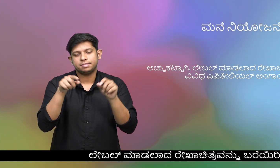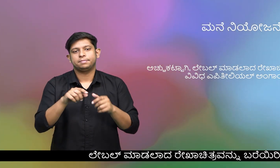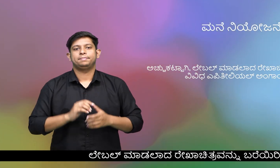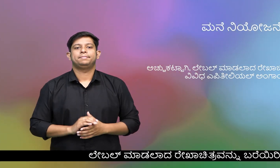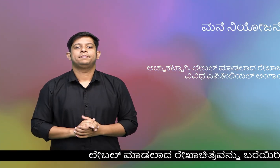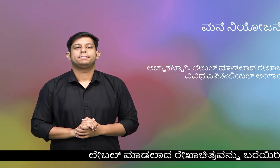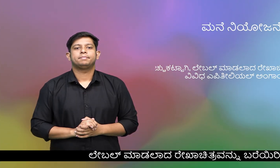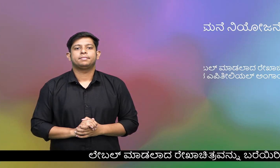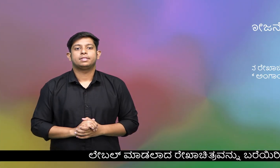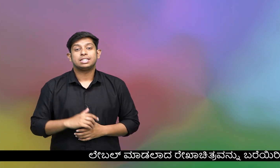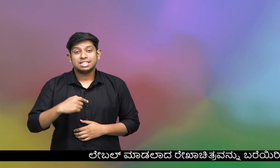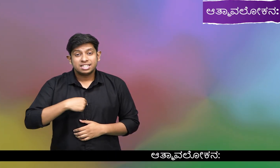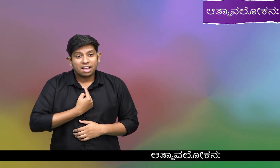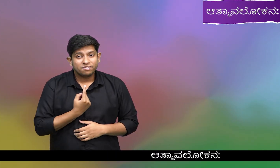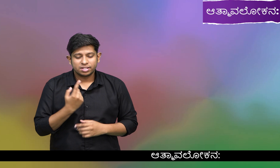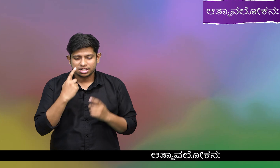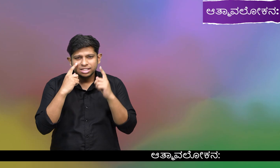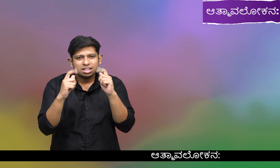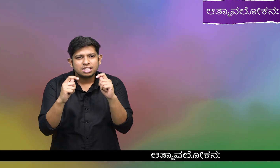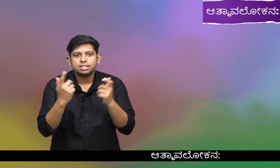ರೇಖಾಚಿತ್ರವನ್ನು ಬರೆಯಿರಿ. ಆತ್ಮಾವಲೋಕನ: